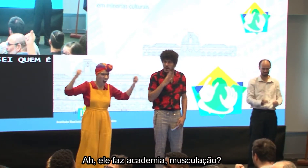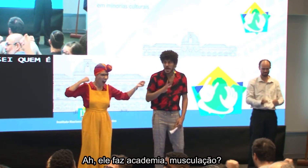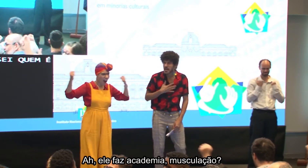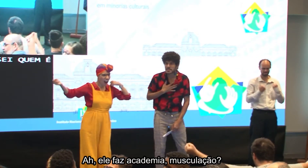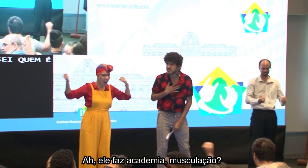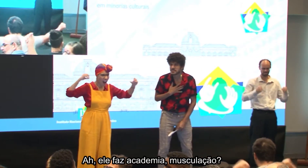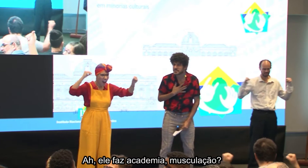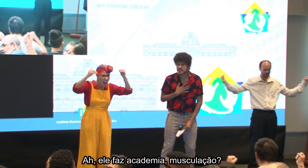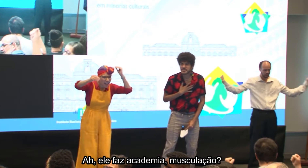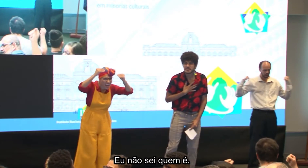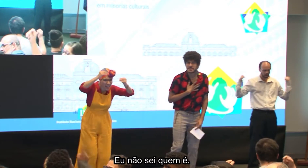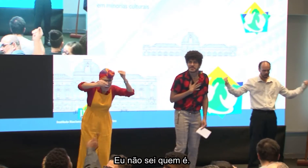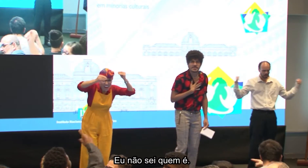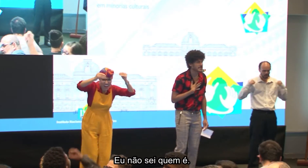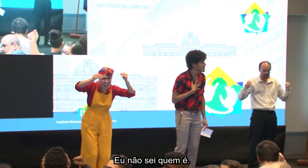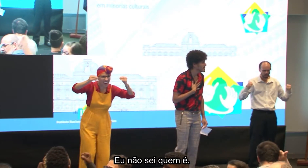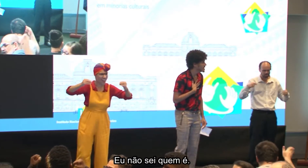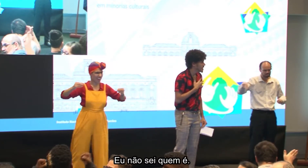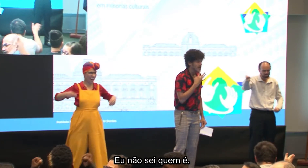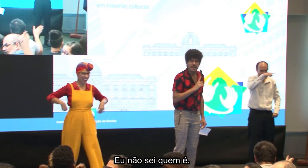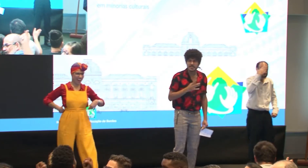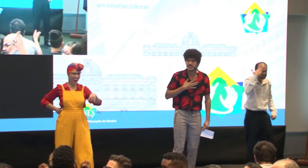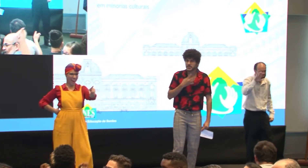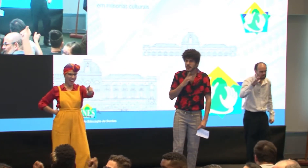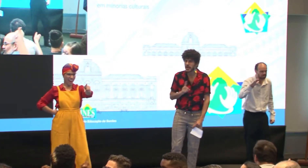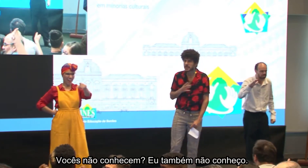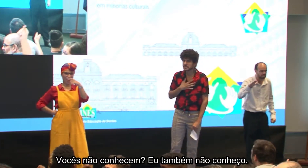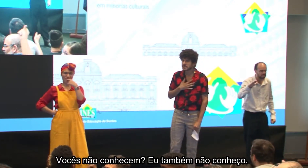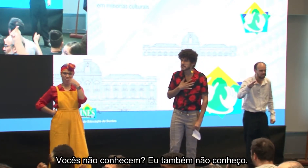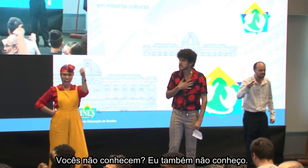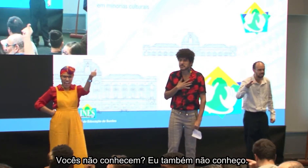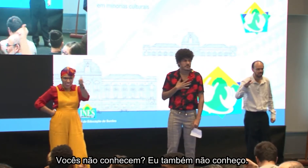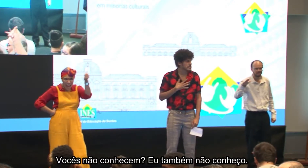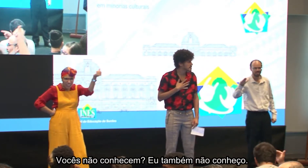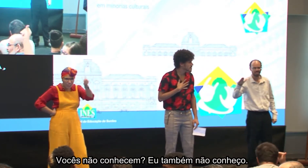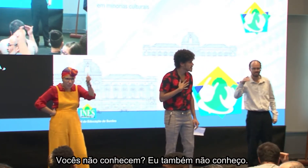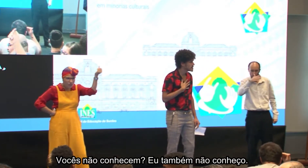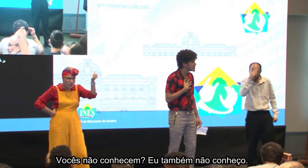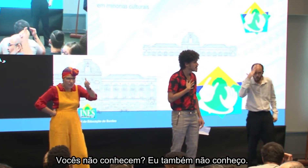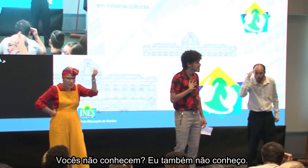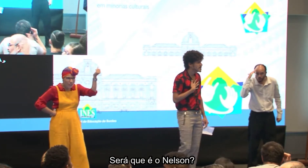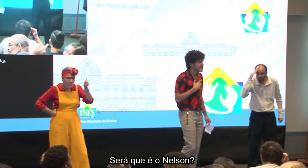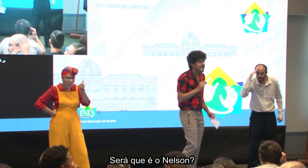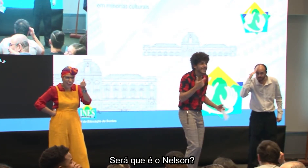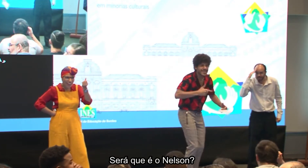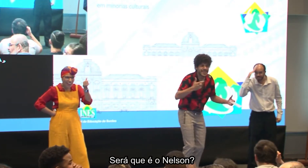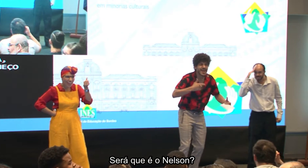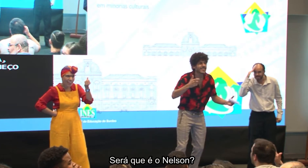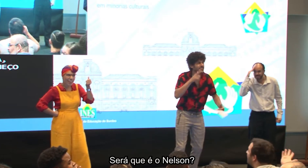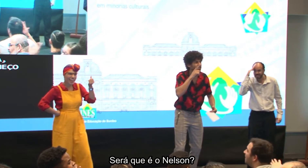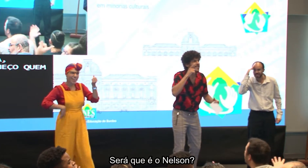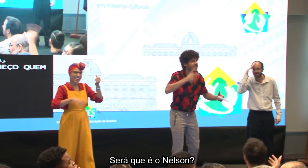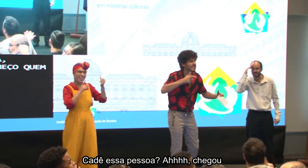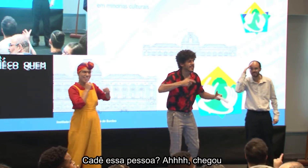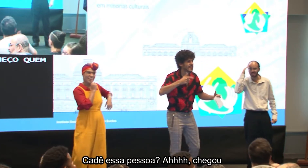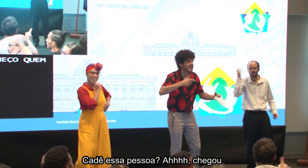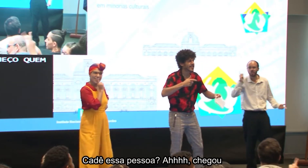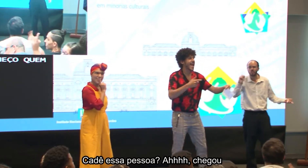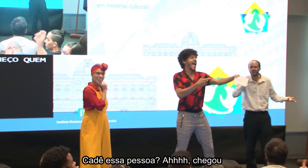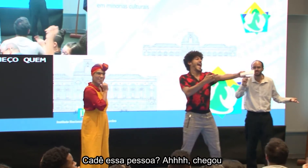academia? Musculação? Eu não conheço quem é. Vocês não conhecem, eu também não conheço. Será que é o Nelson? Cadê essa pessoa?